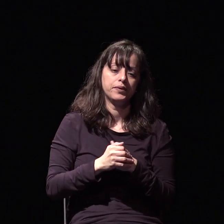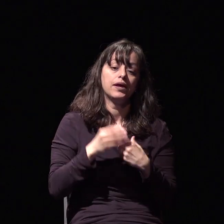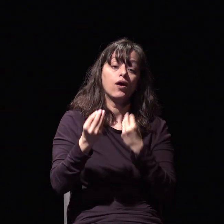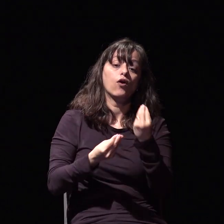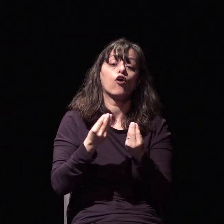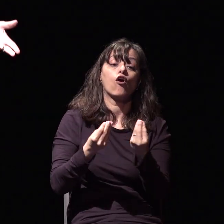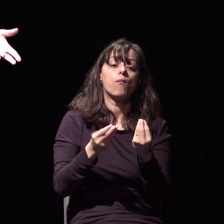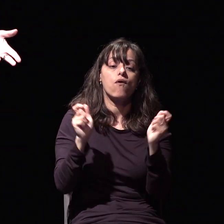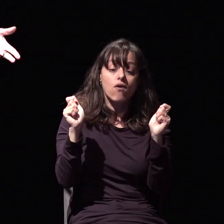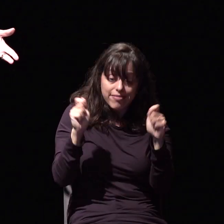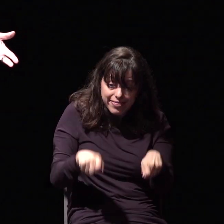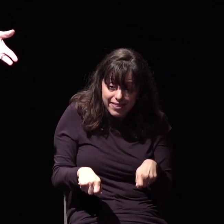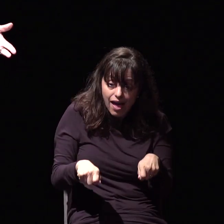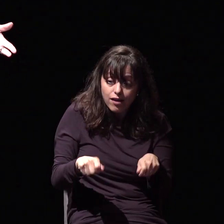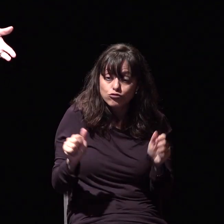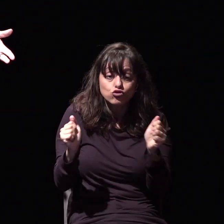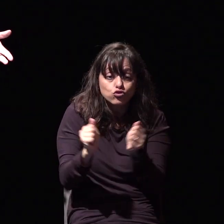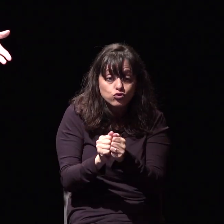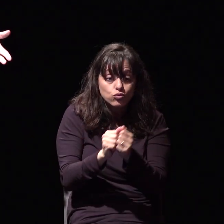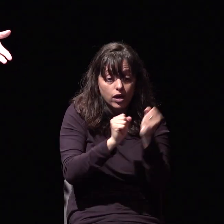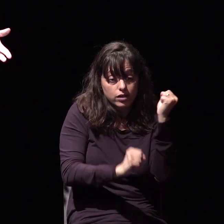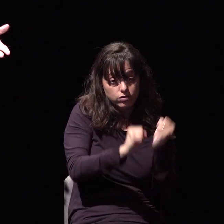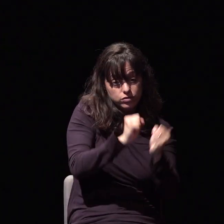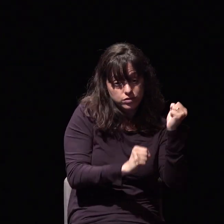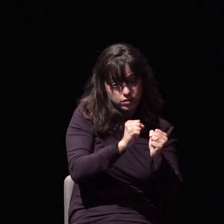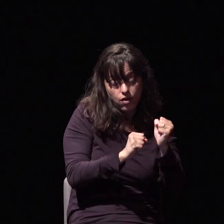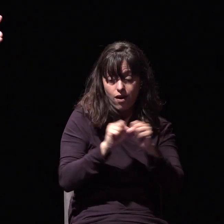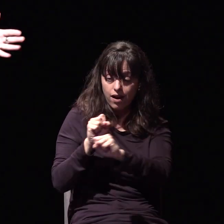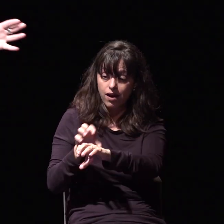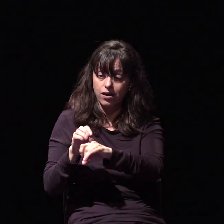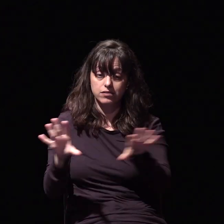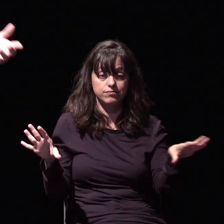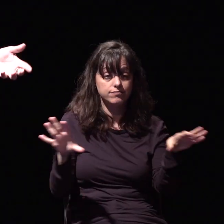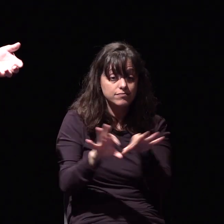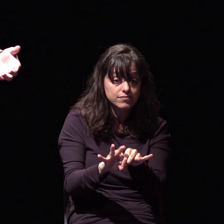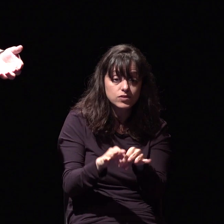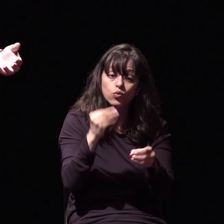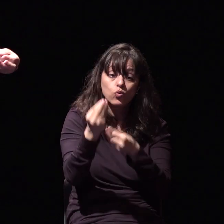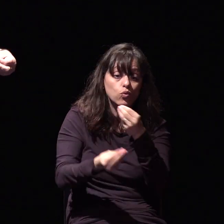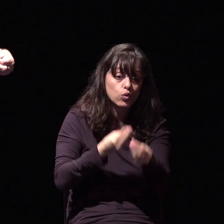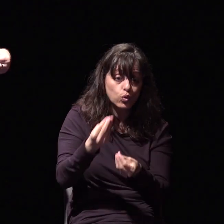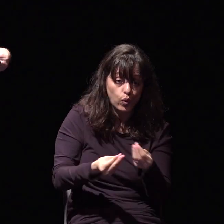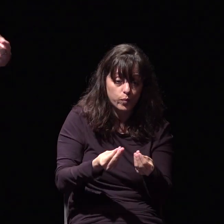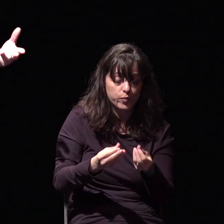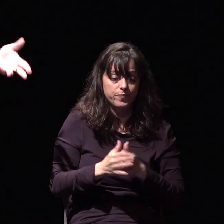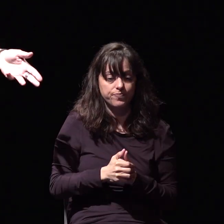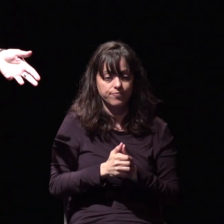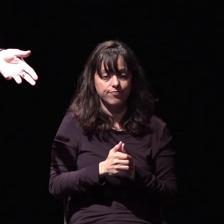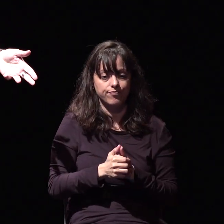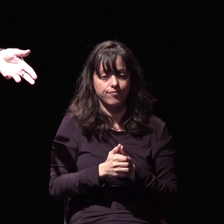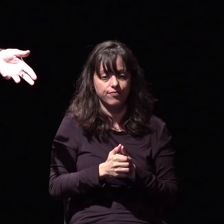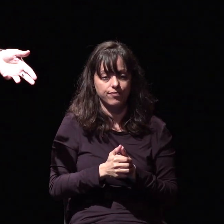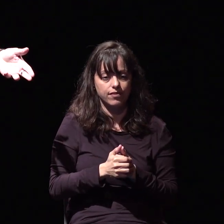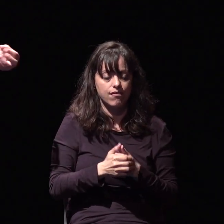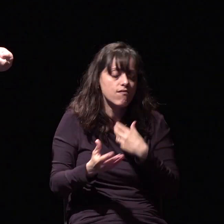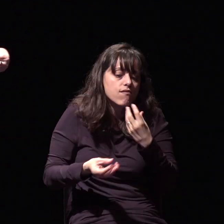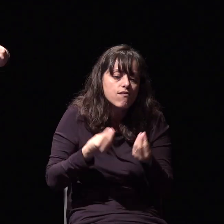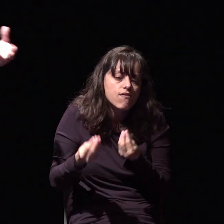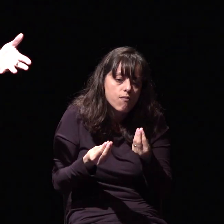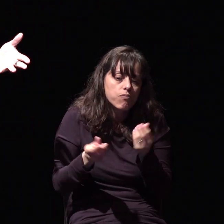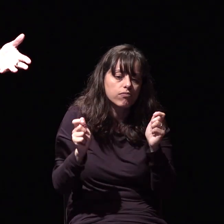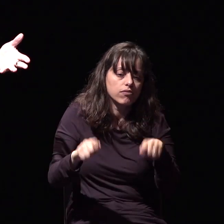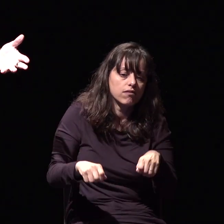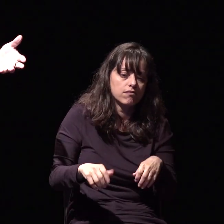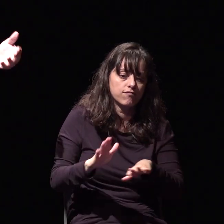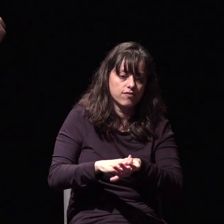ser articulada junto com o processo de industrialização. Que tipo de conexão é possível estabelecer, que tipo de relação é possível estabelecer.